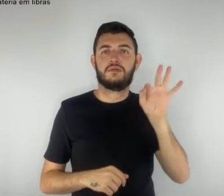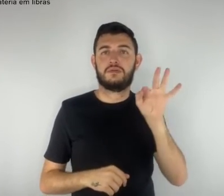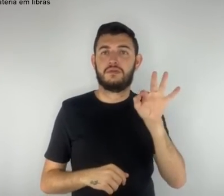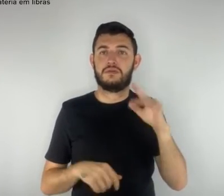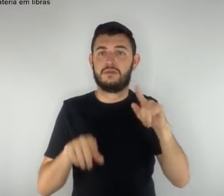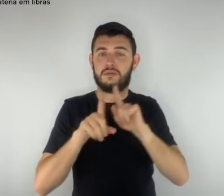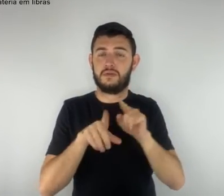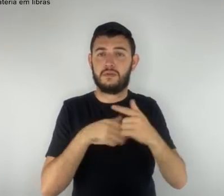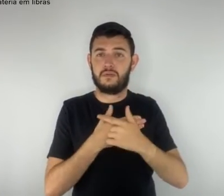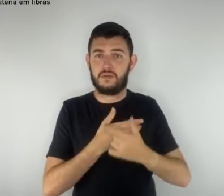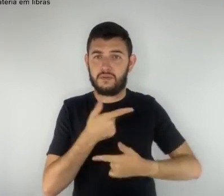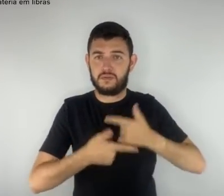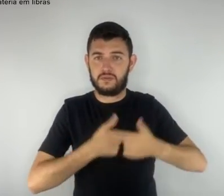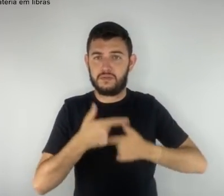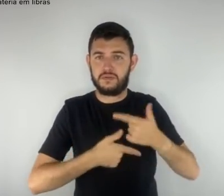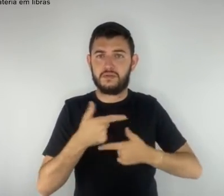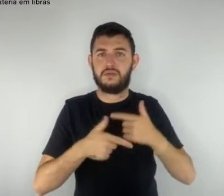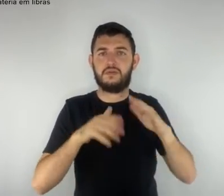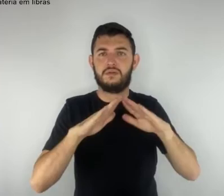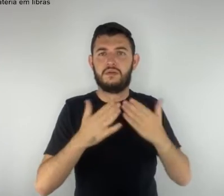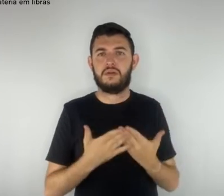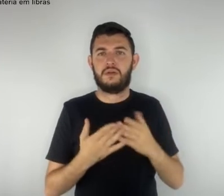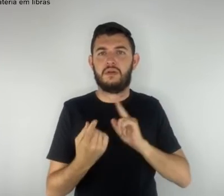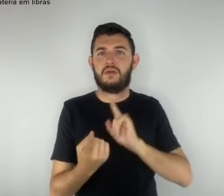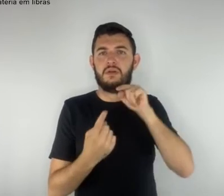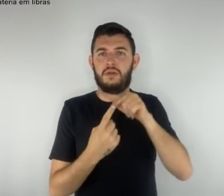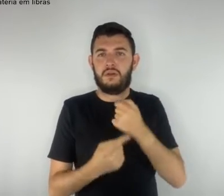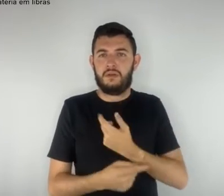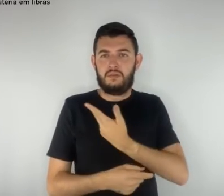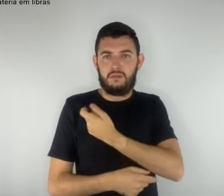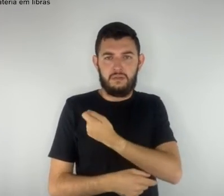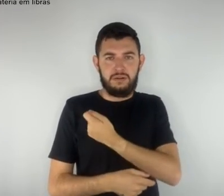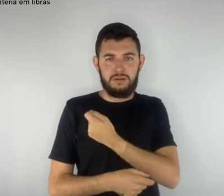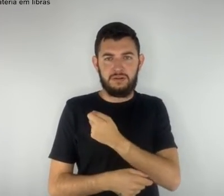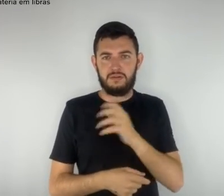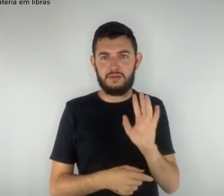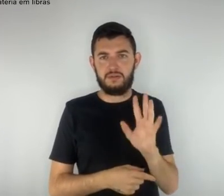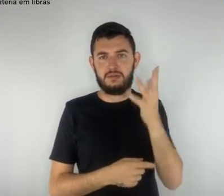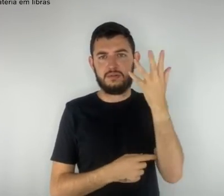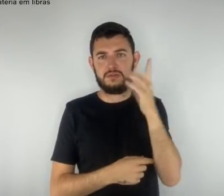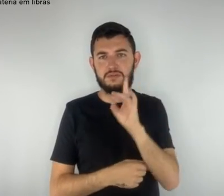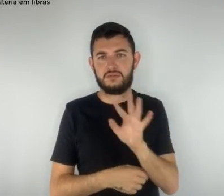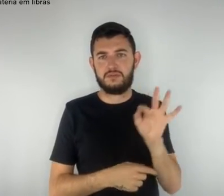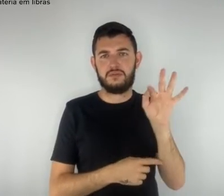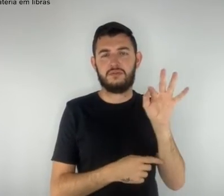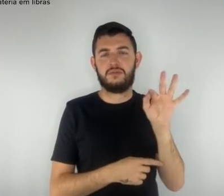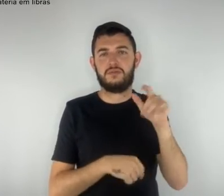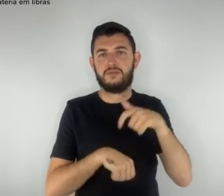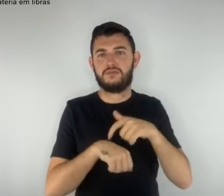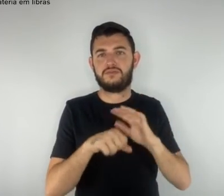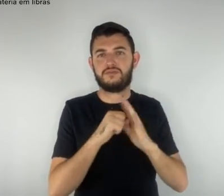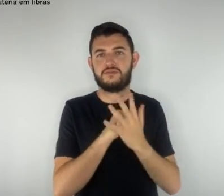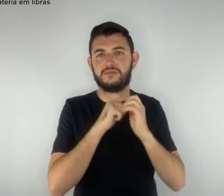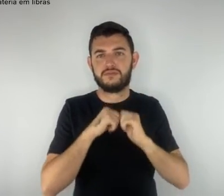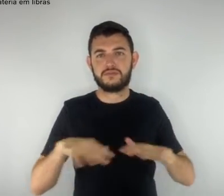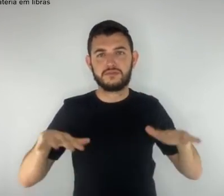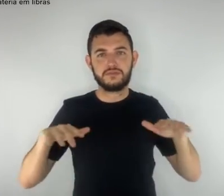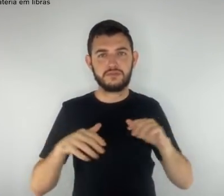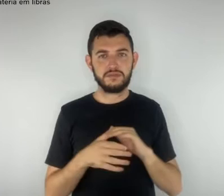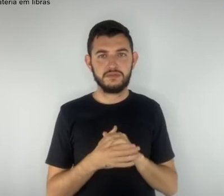vacinação. Situação no Distrito Federal na pandemia. O Distrito Federal